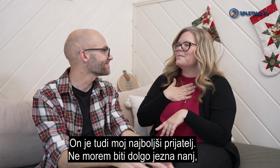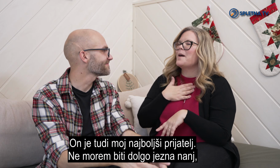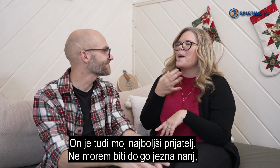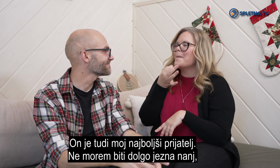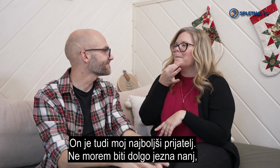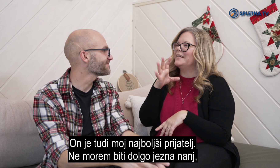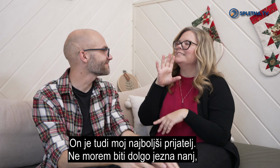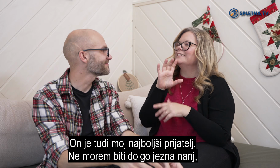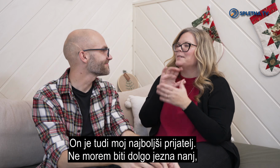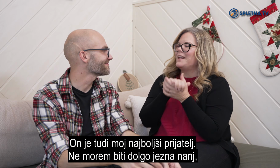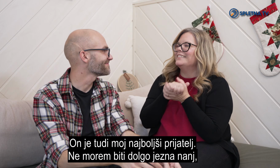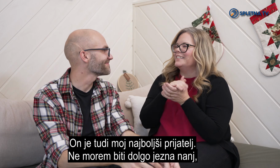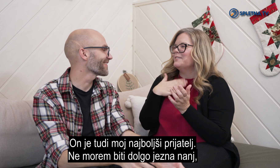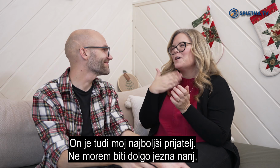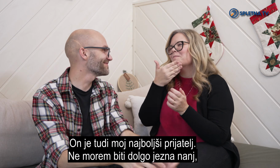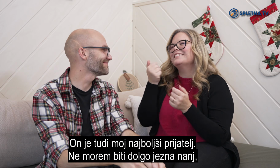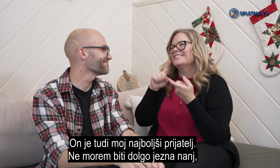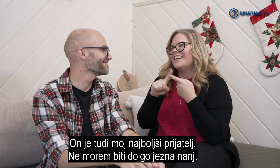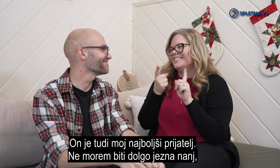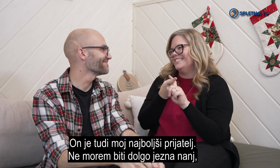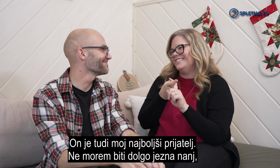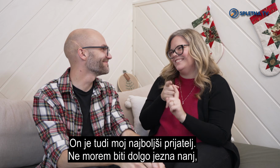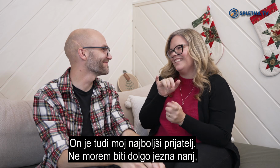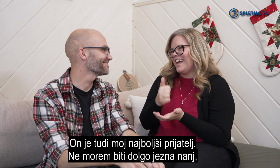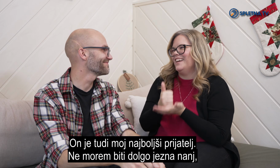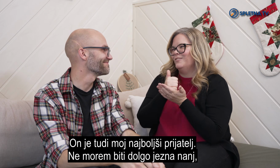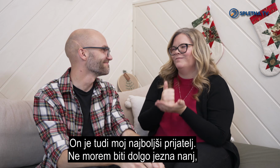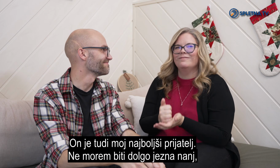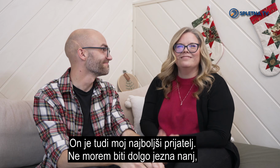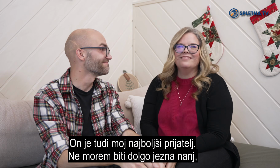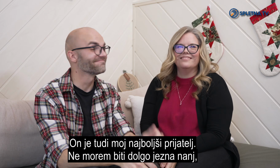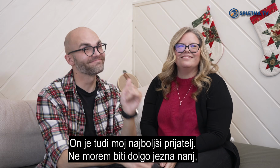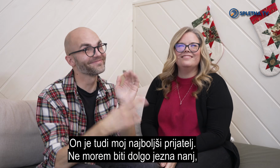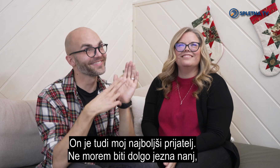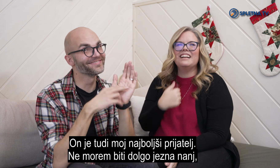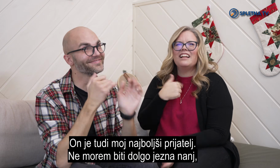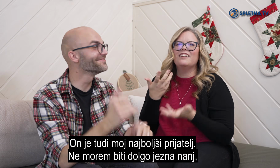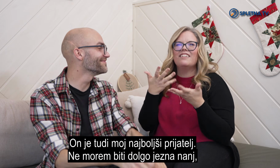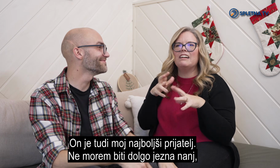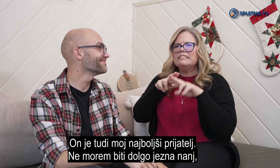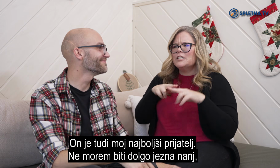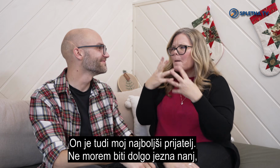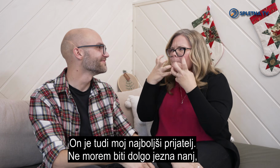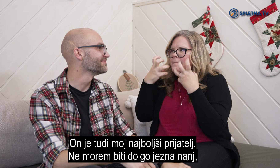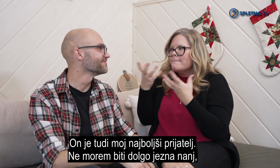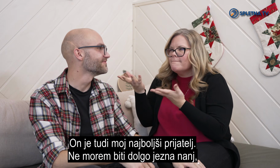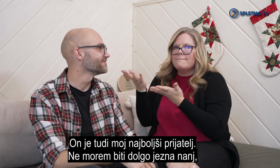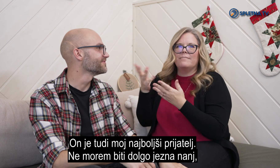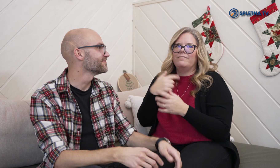On je tudi moj najboljši prijatelj. Ne morem biti dolgo jezna nanj. Nanj vedno gledam kot na najboljšega prijatelja, si